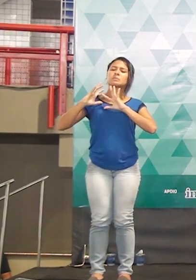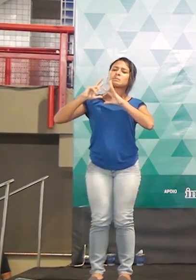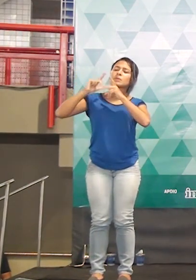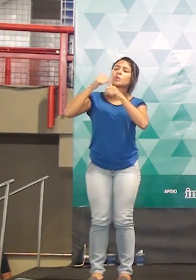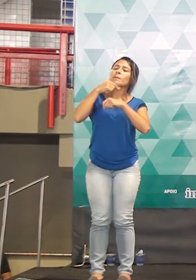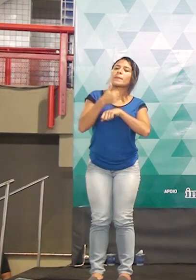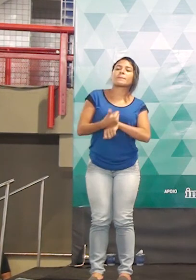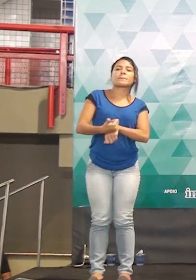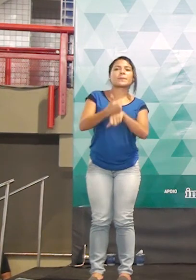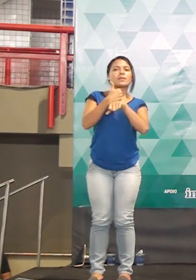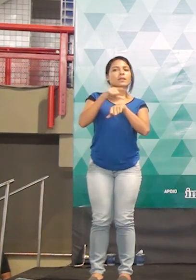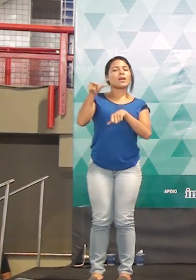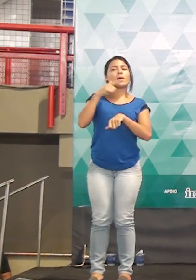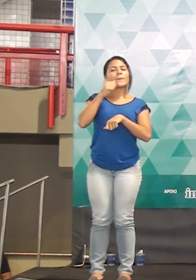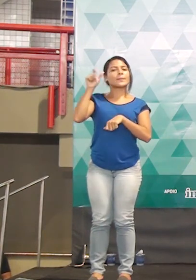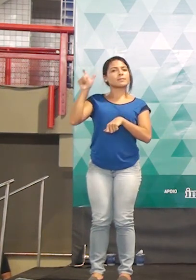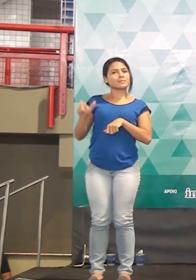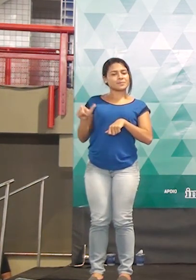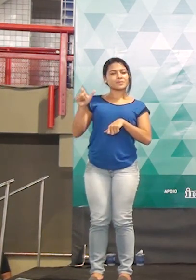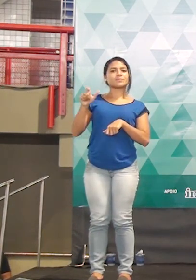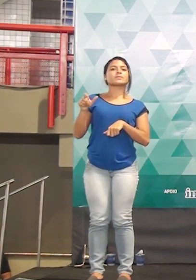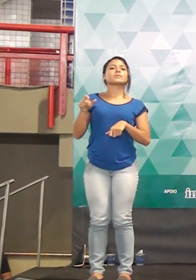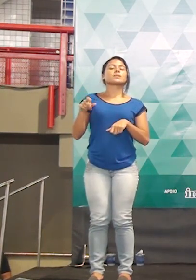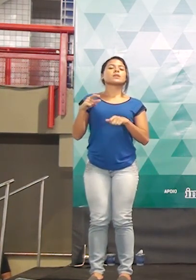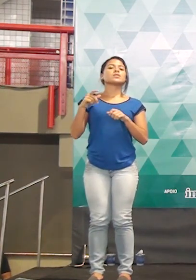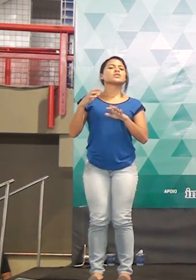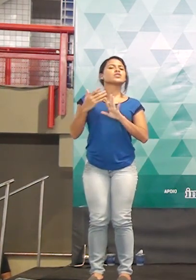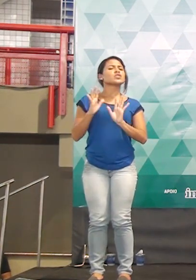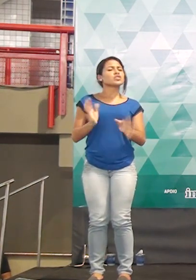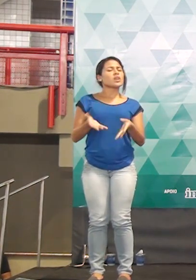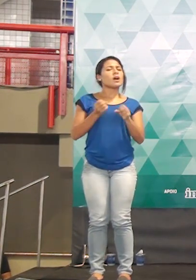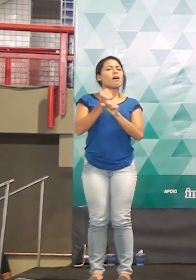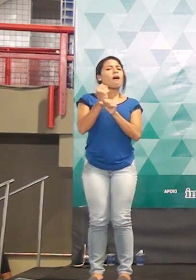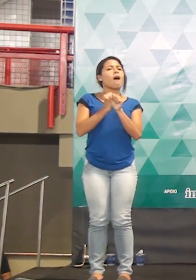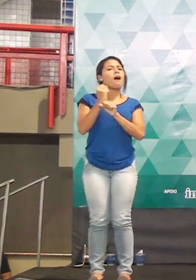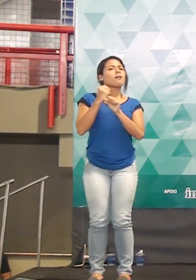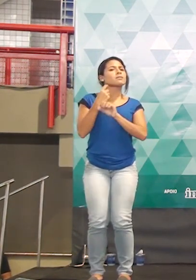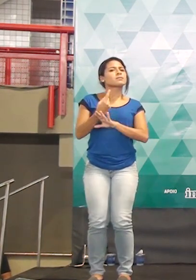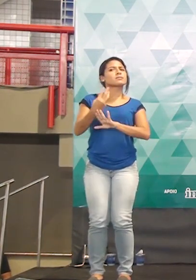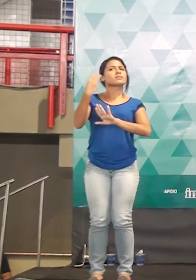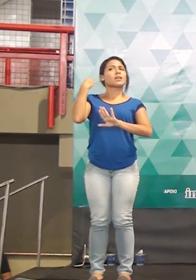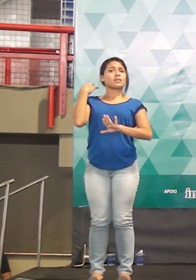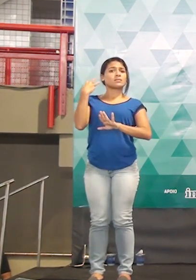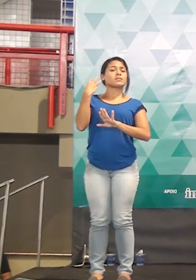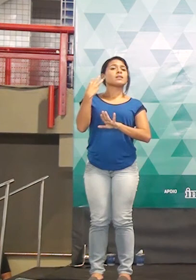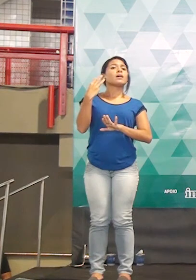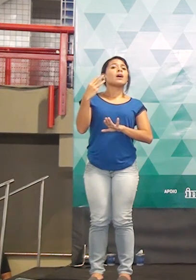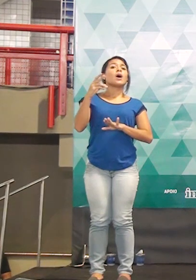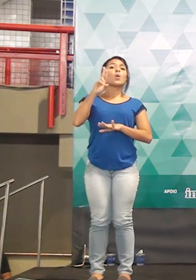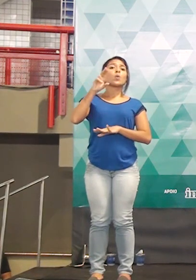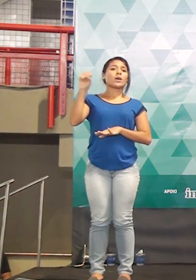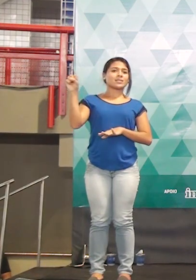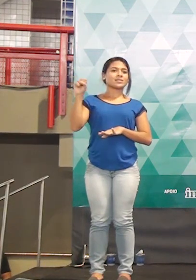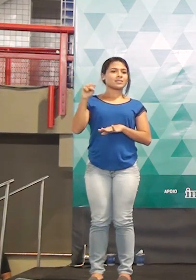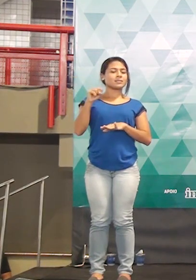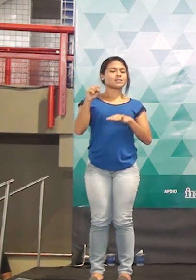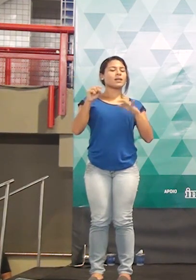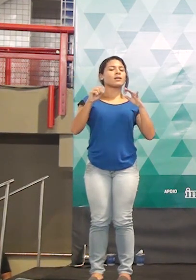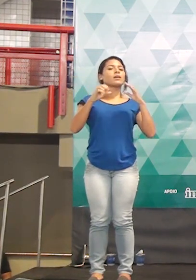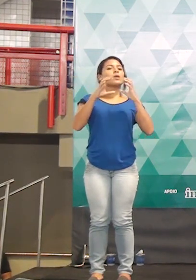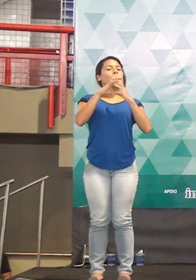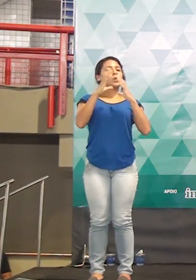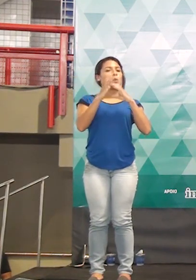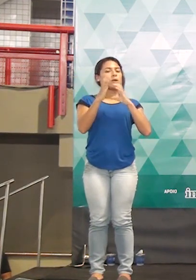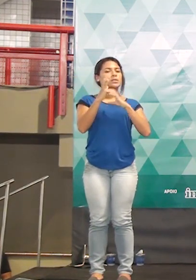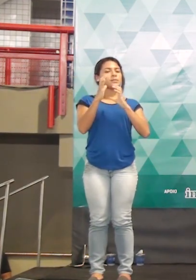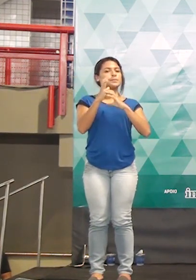líquida, que a UES, bem na frente, há 3 anos a UES botou o tema da redação do vestibular. O